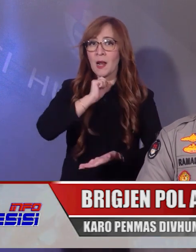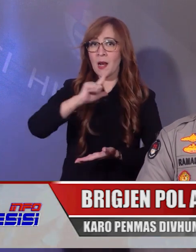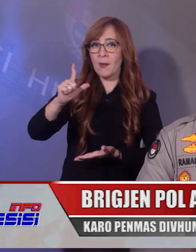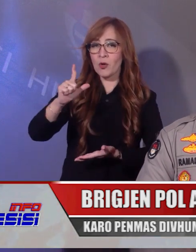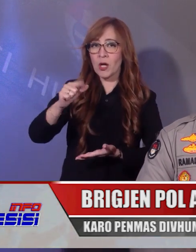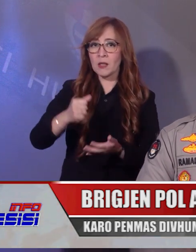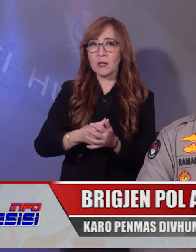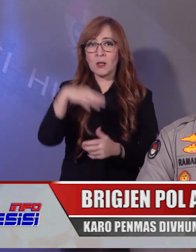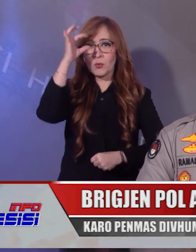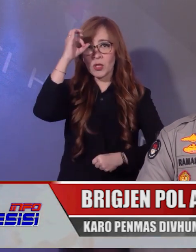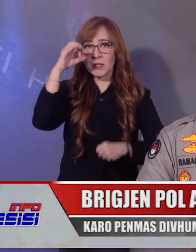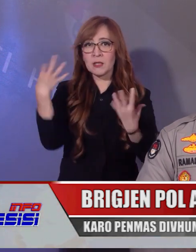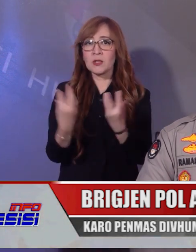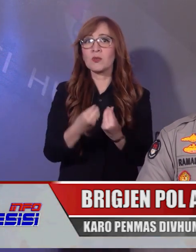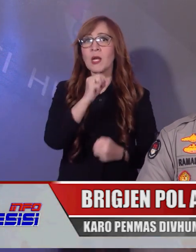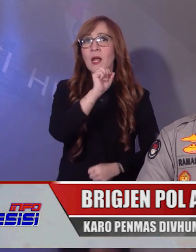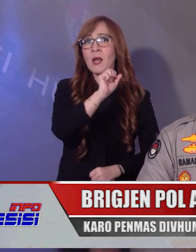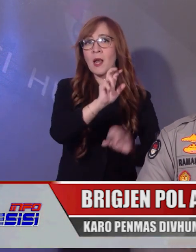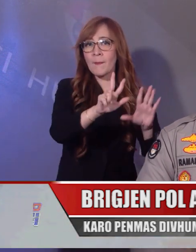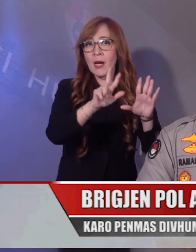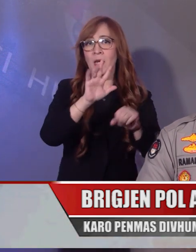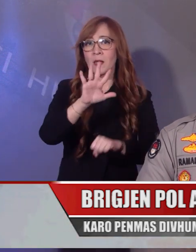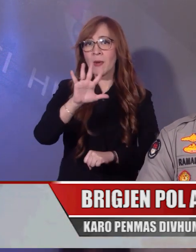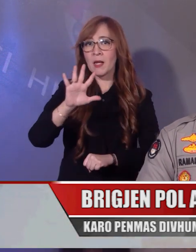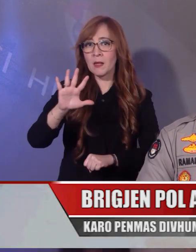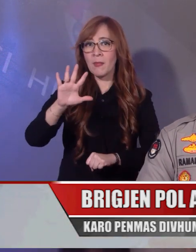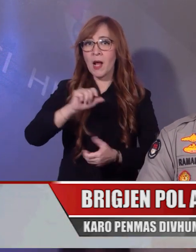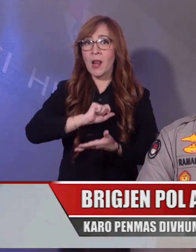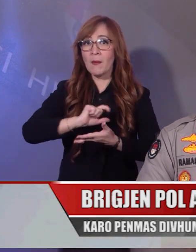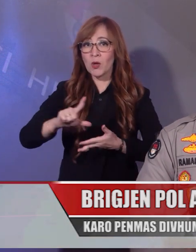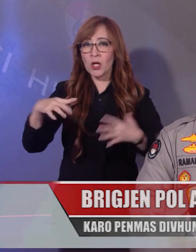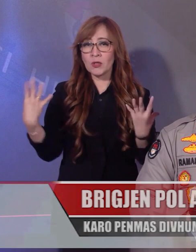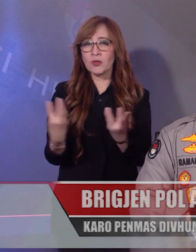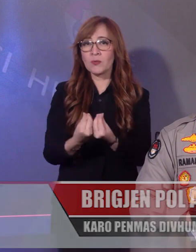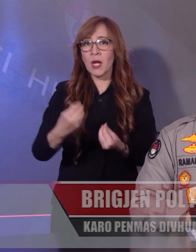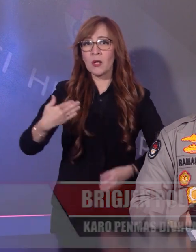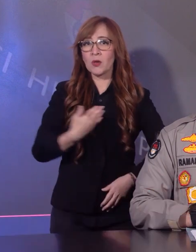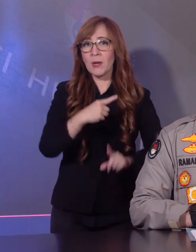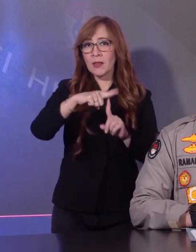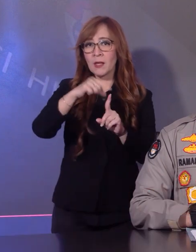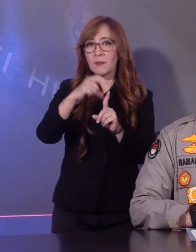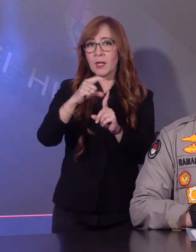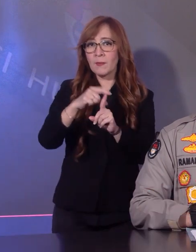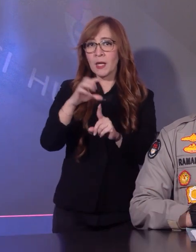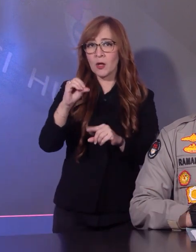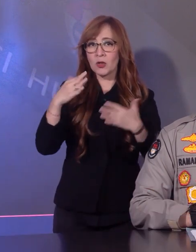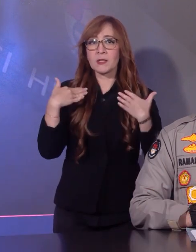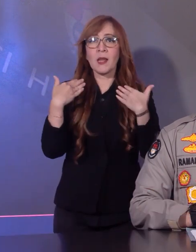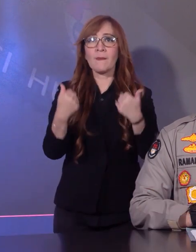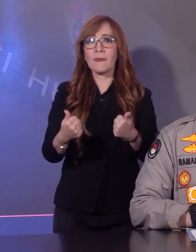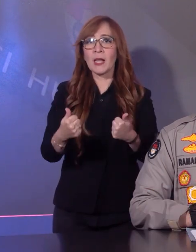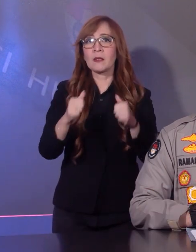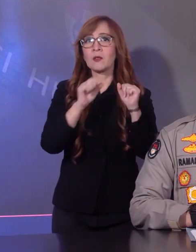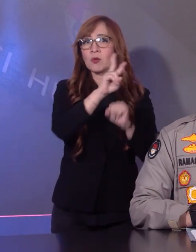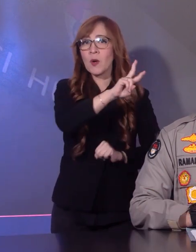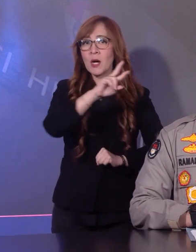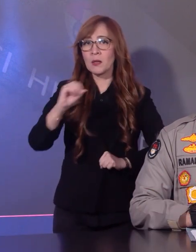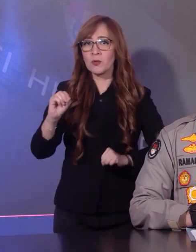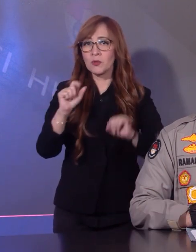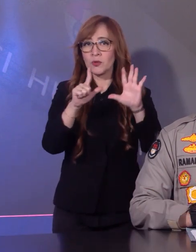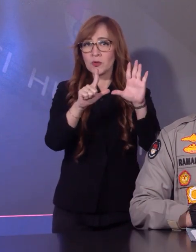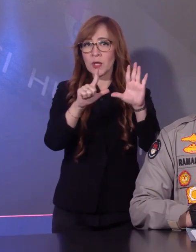polisi sebanyak 855 laporan jumlah korban tppo yang diselamatkan sebanyak